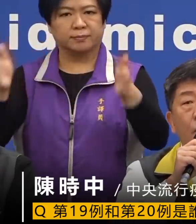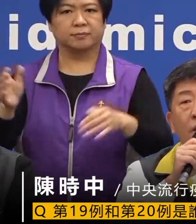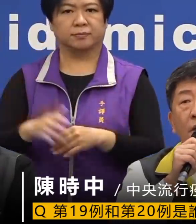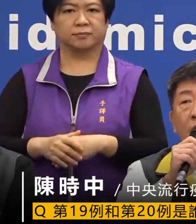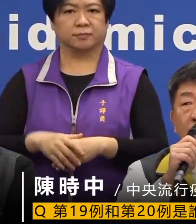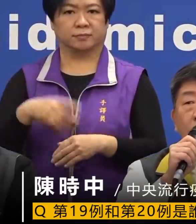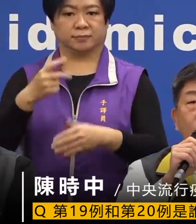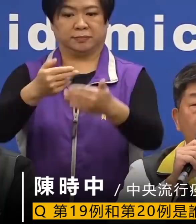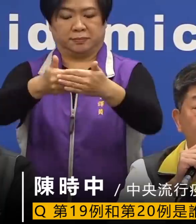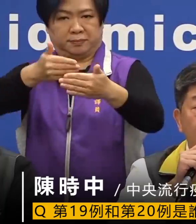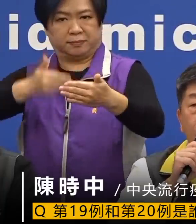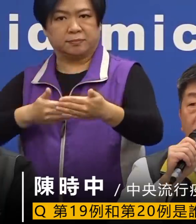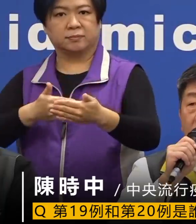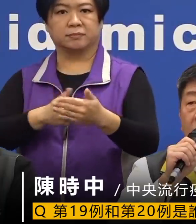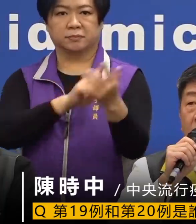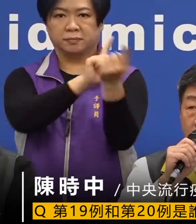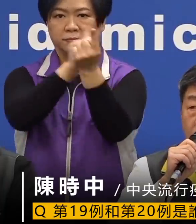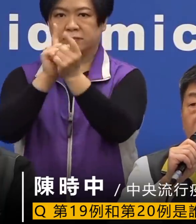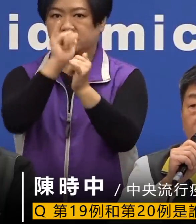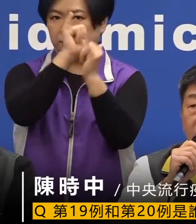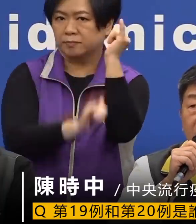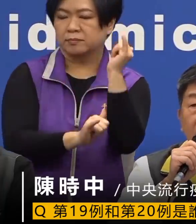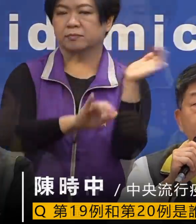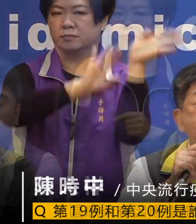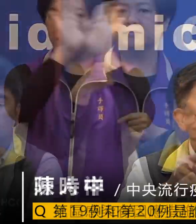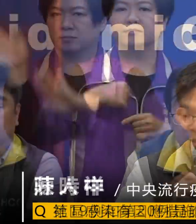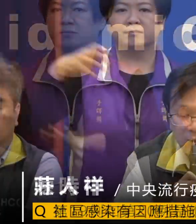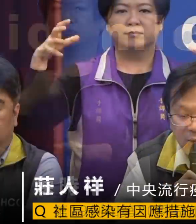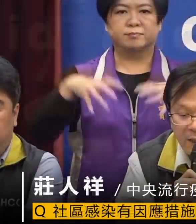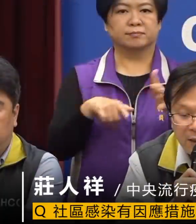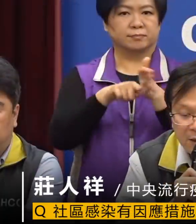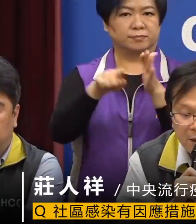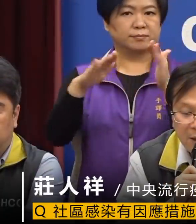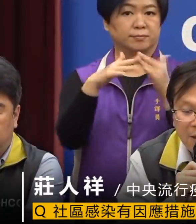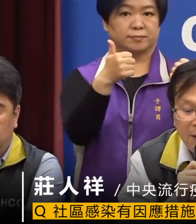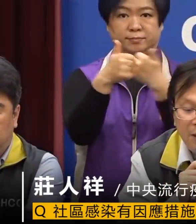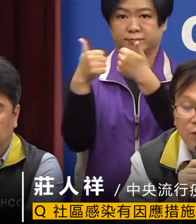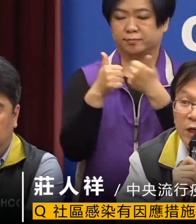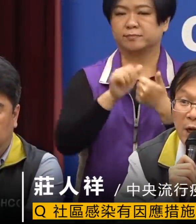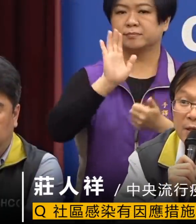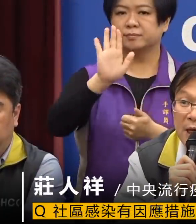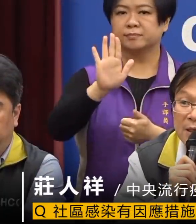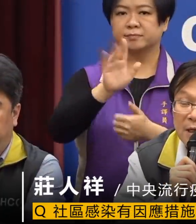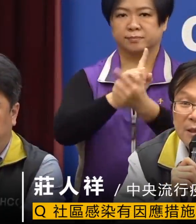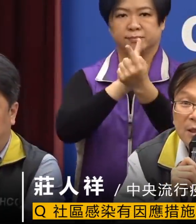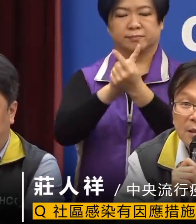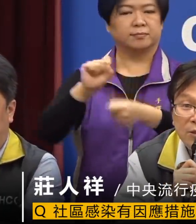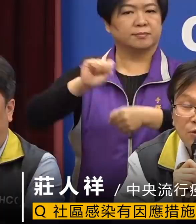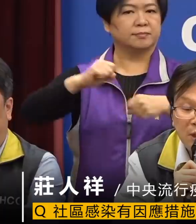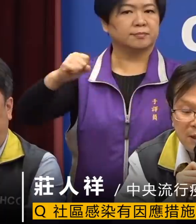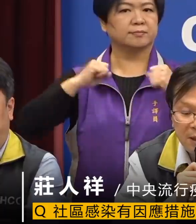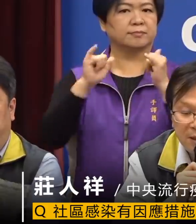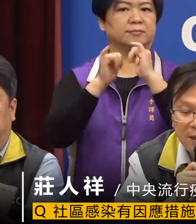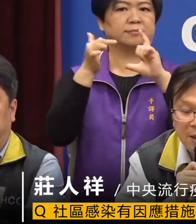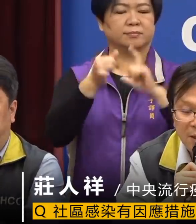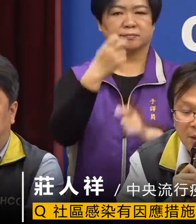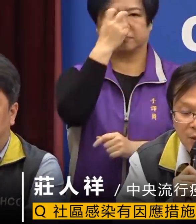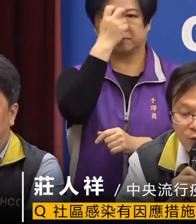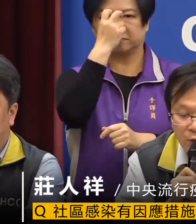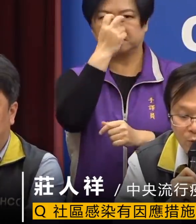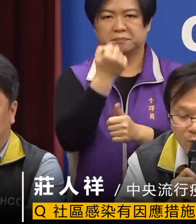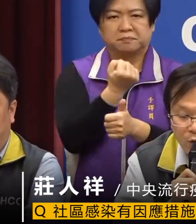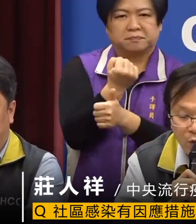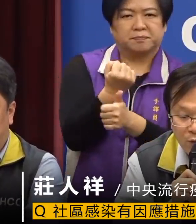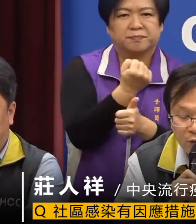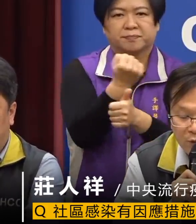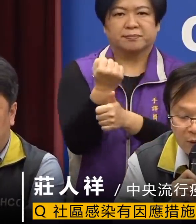往前推。好，所有的接触史我们都要去查。 那针对这个为了要加强这个社区的监测哈，